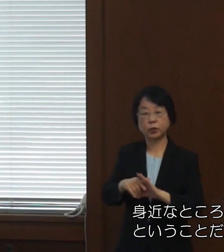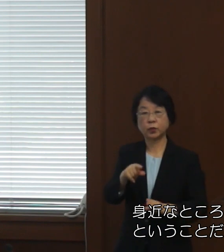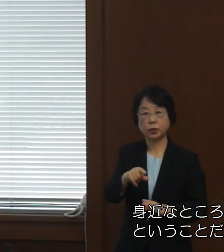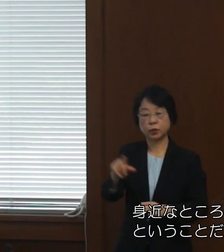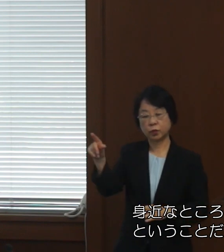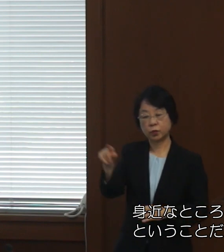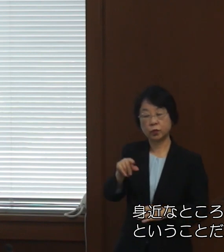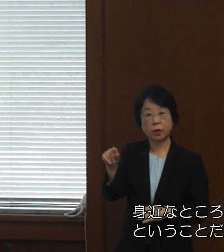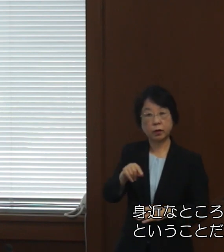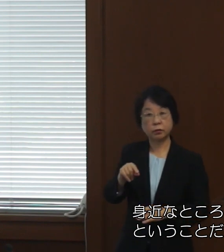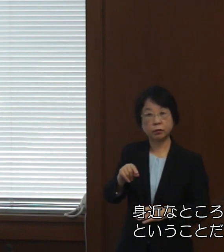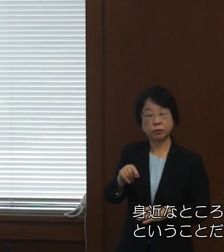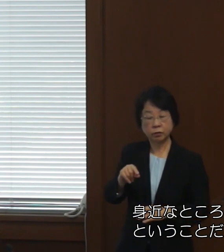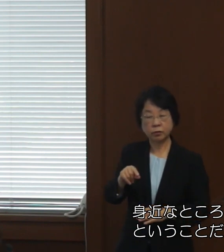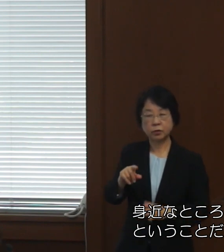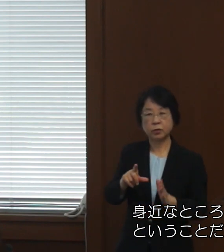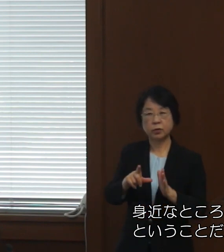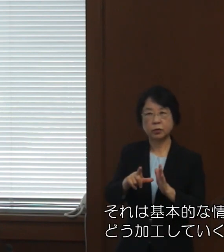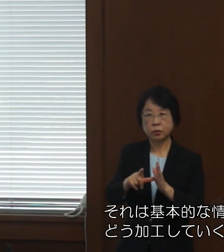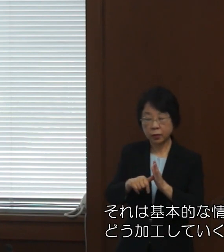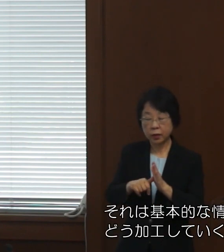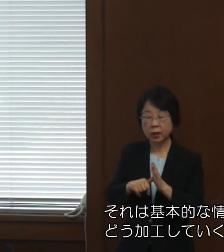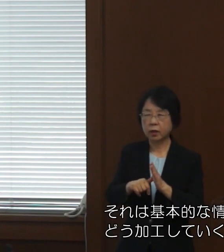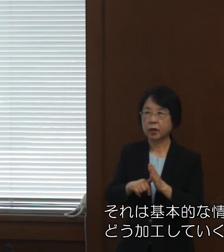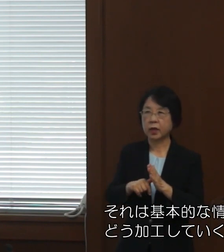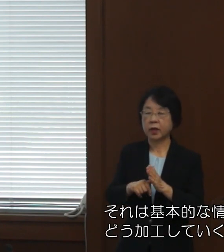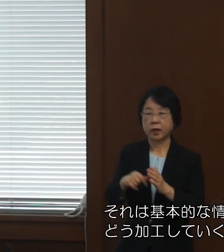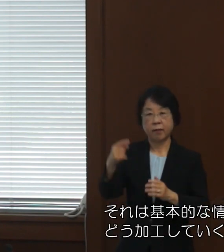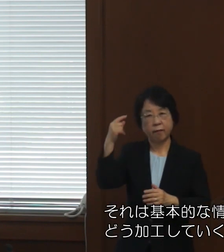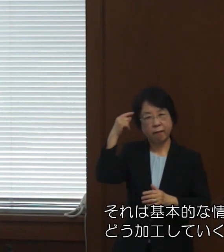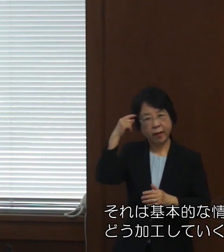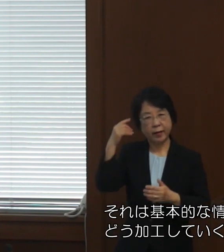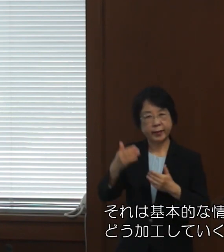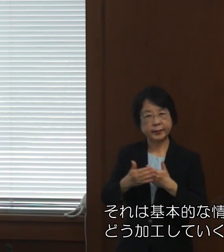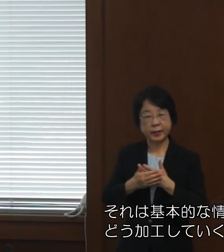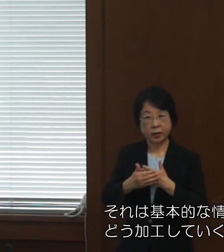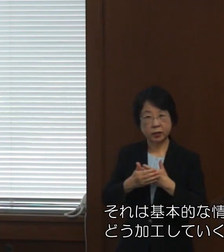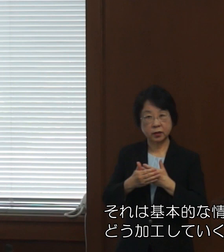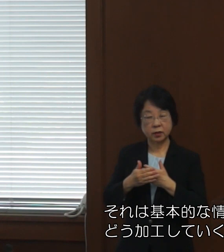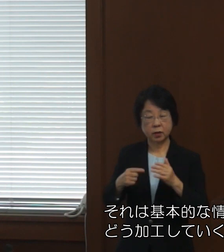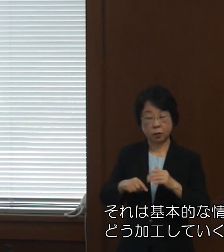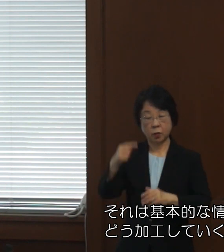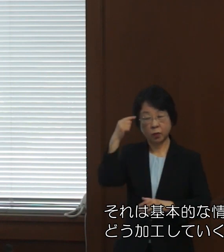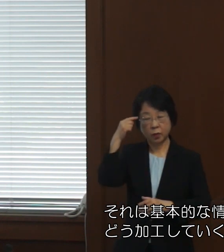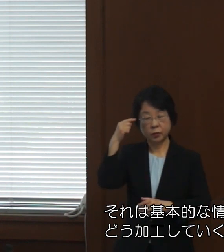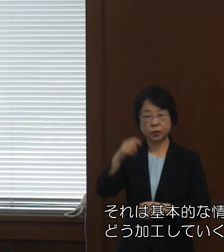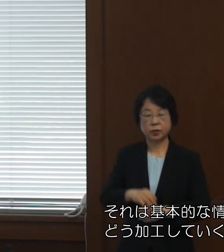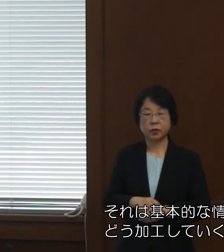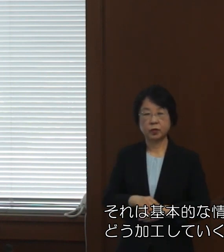ところでどう使っていくのかということだと思いますけどそれは基本的な